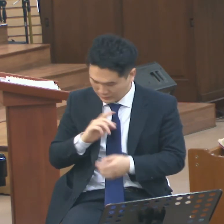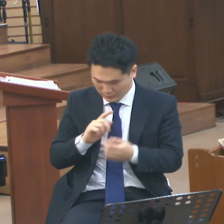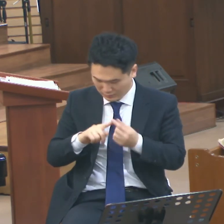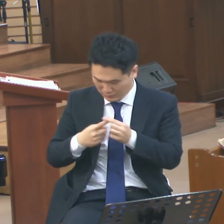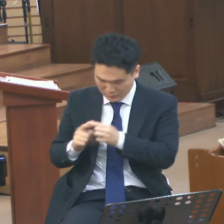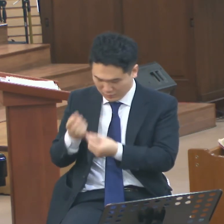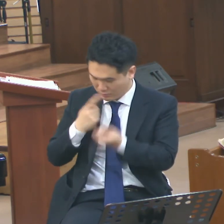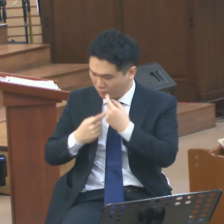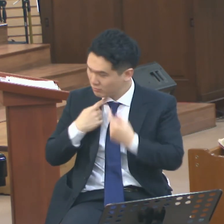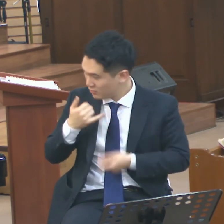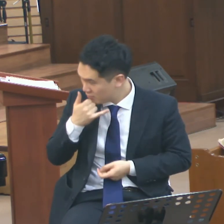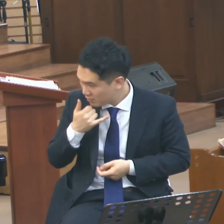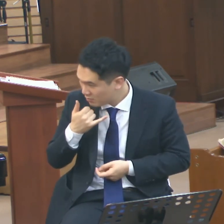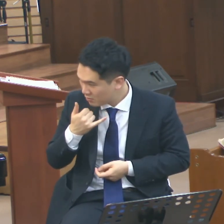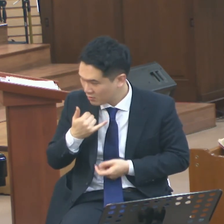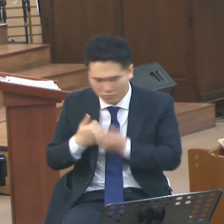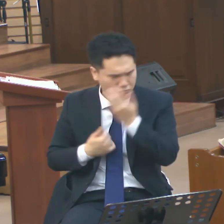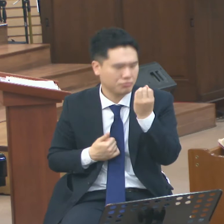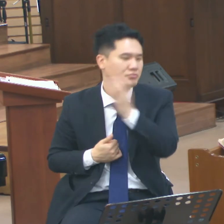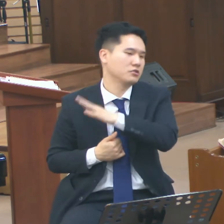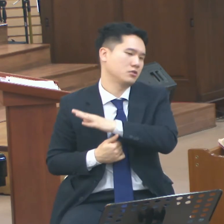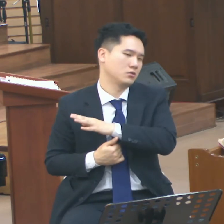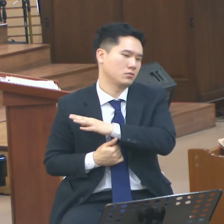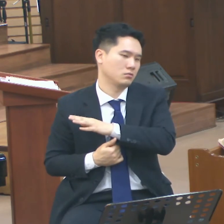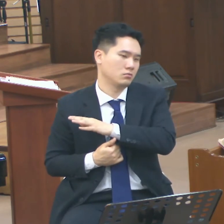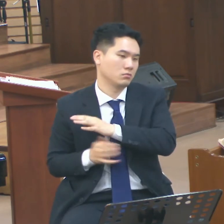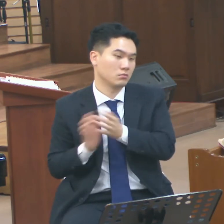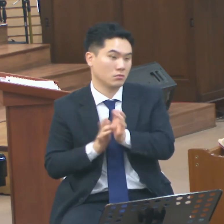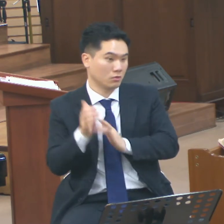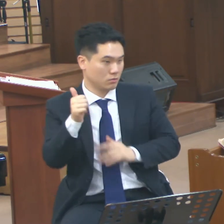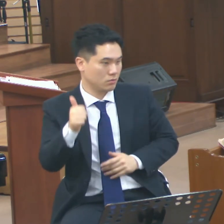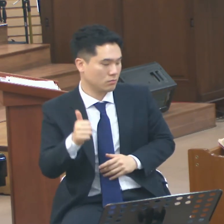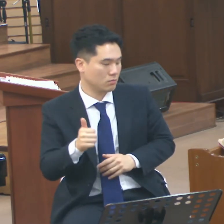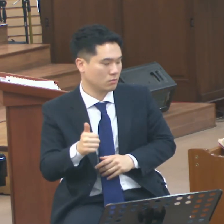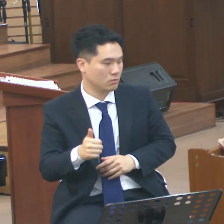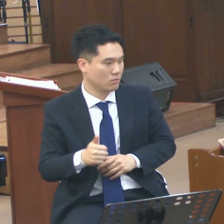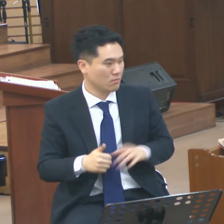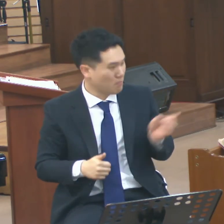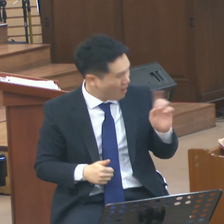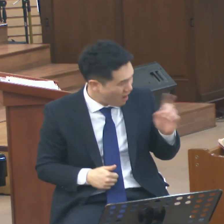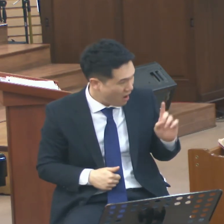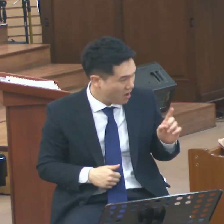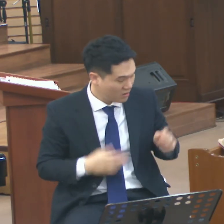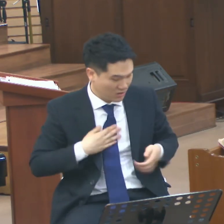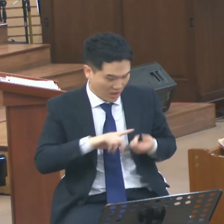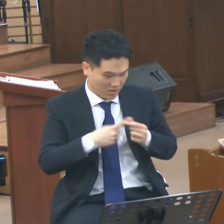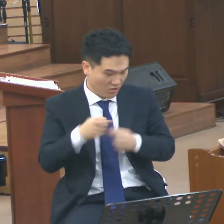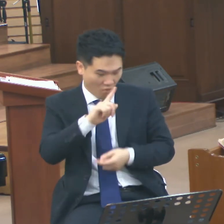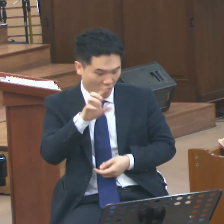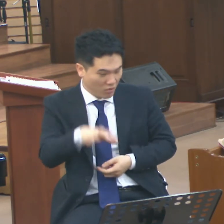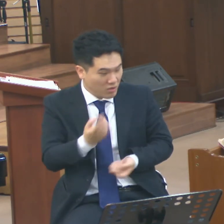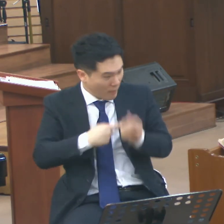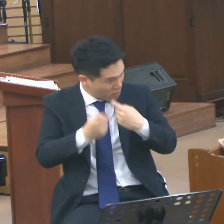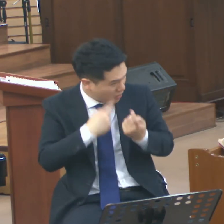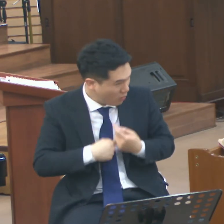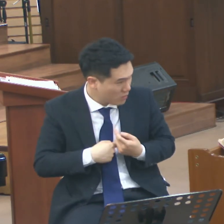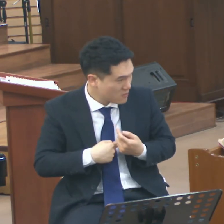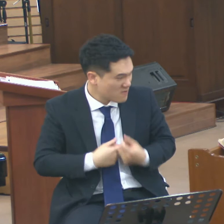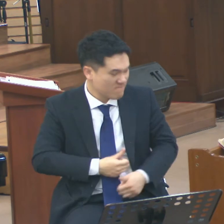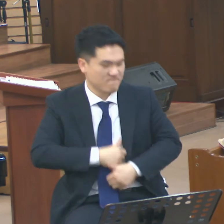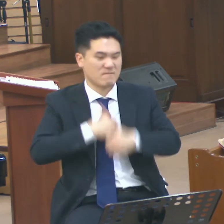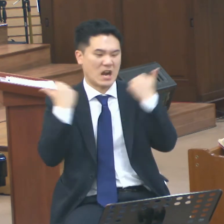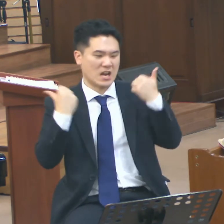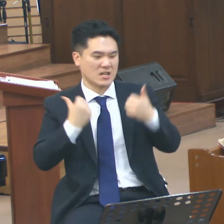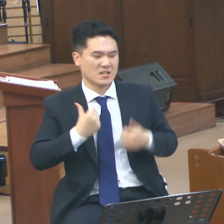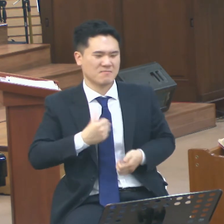예수님으로서는 내가 글을 어떻게 아냐고? 그걸 이렇게 밝힐 수 있잖아요. 근데 예수님이 그거에